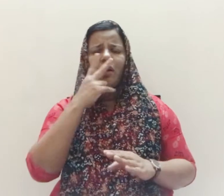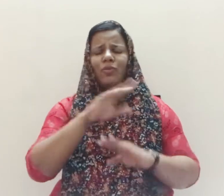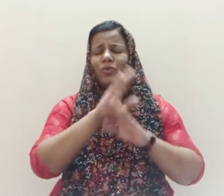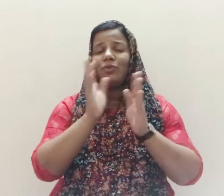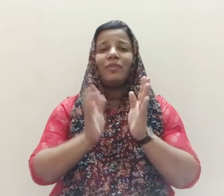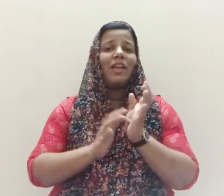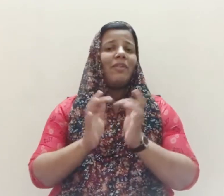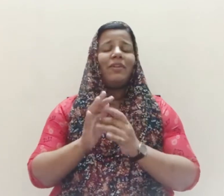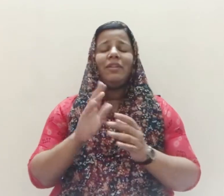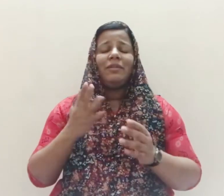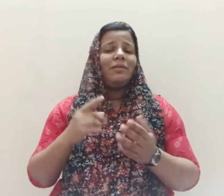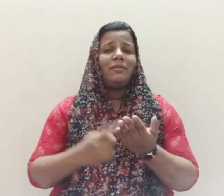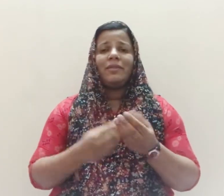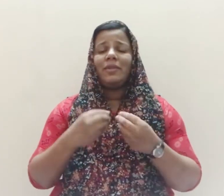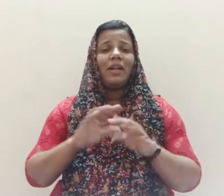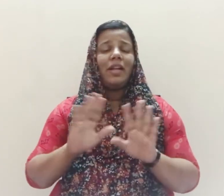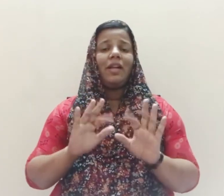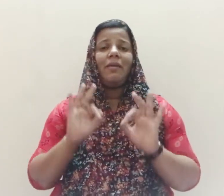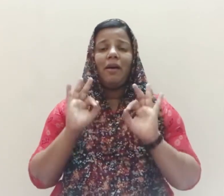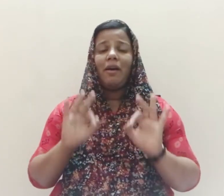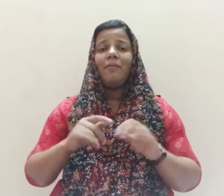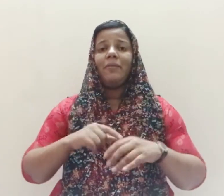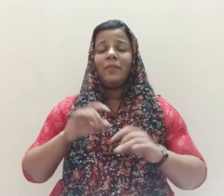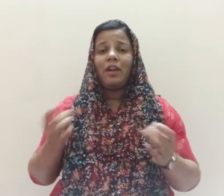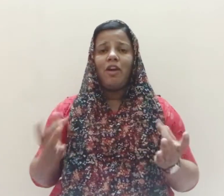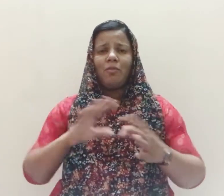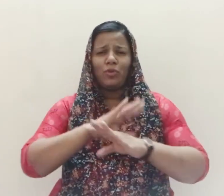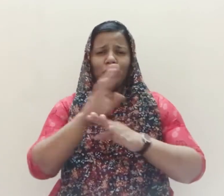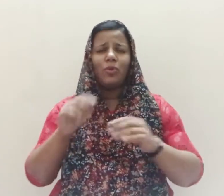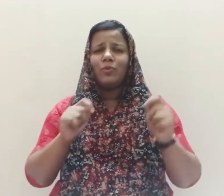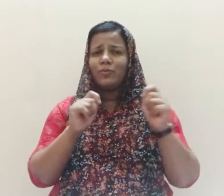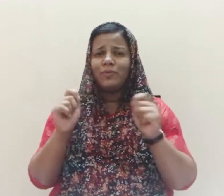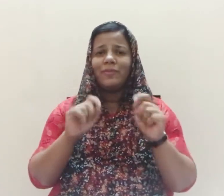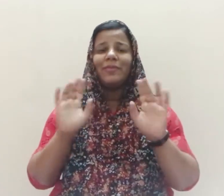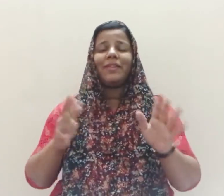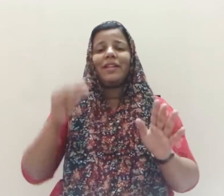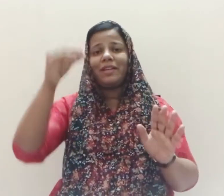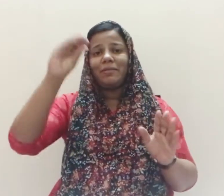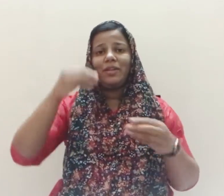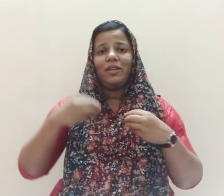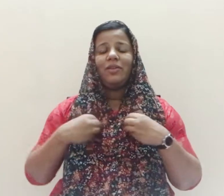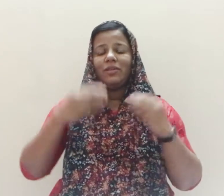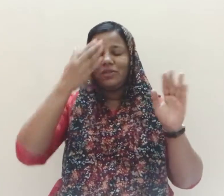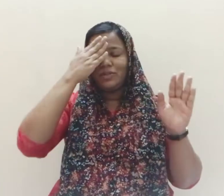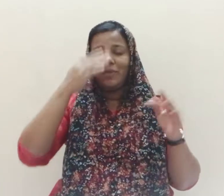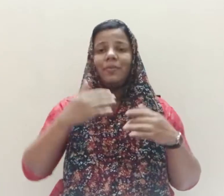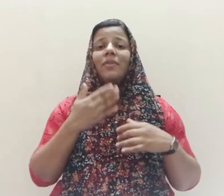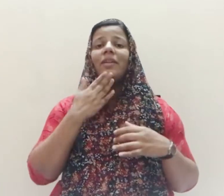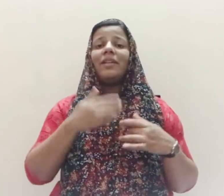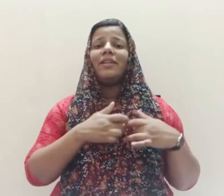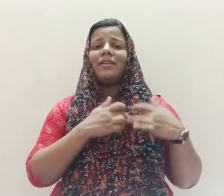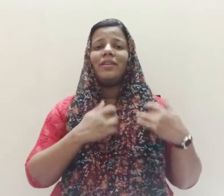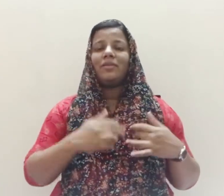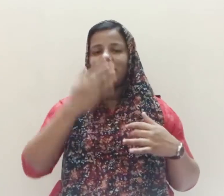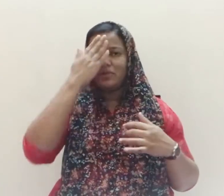അനുവദിക്കാതെ പരിശുദ്ധാത്മാവ് ഞങ്ങളെ ഈ പകൽക്കാലം നിയന്ത്രിക്കുന്ന വൻ കൃപകൾക്കായിട്ട് ഞങ്ങൾ നന്ദി നിറഞ്ഞ ഹൃദയത്തോടെ സ്തോത്രം ചെയ്യുന്നു. നന്ദിയോടെ സ്തോത്രം